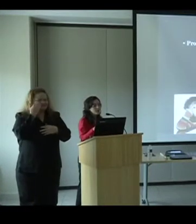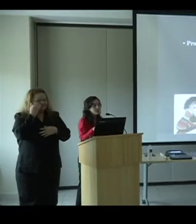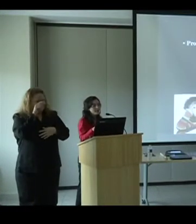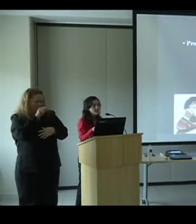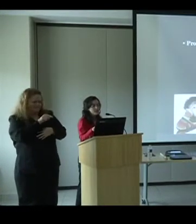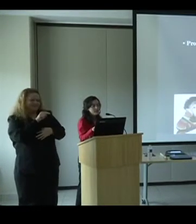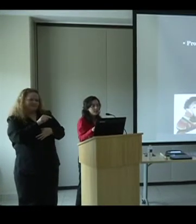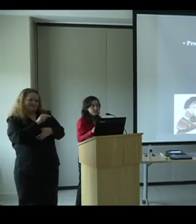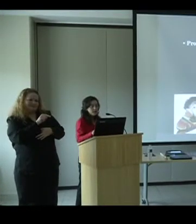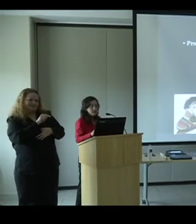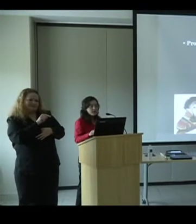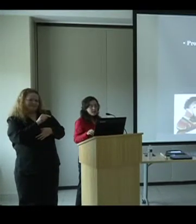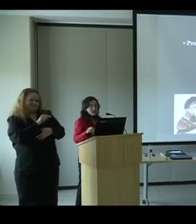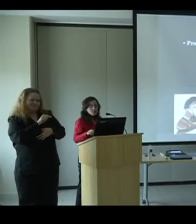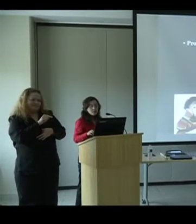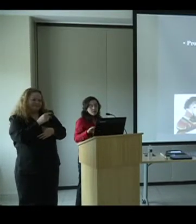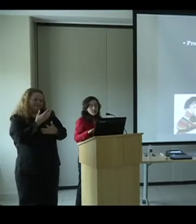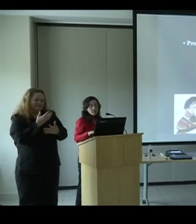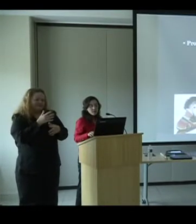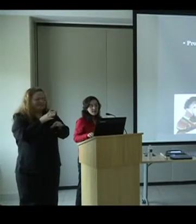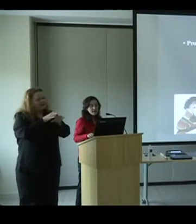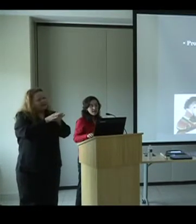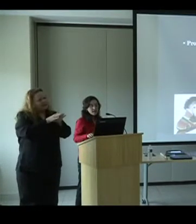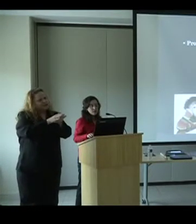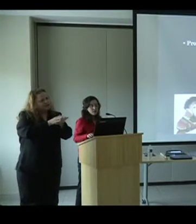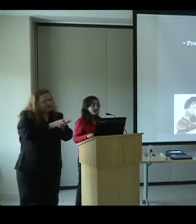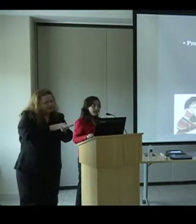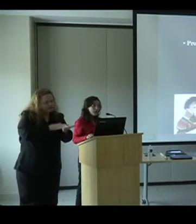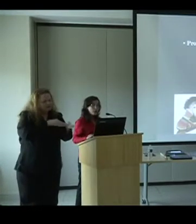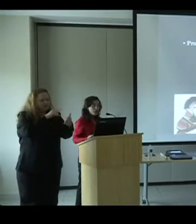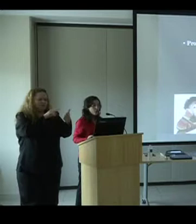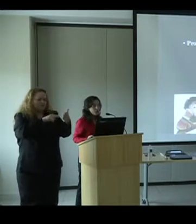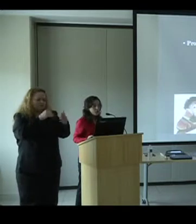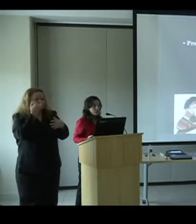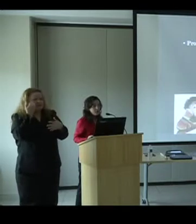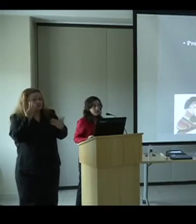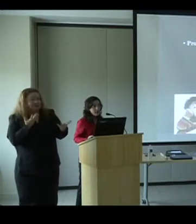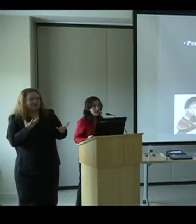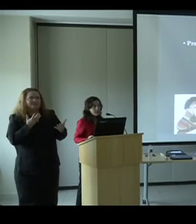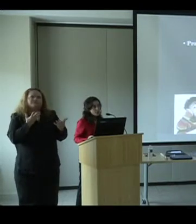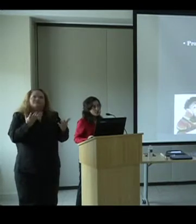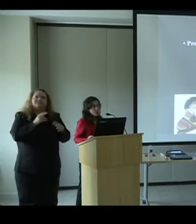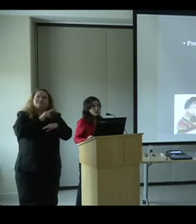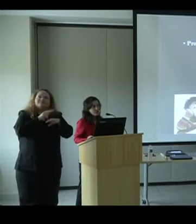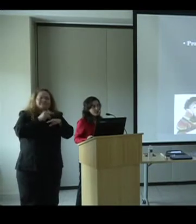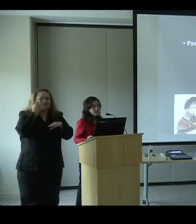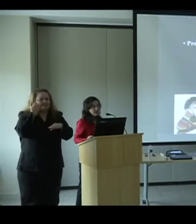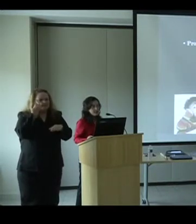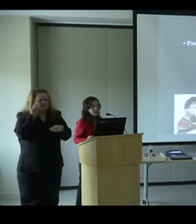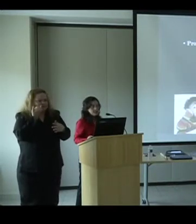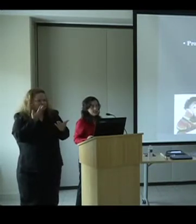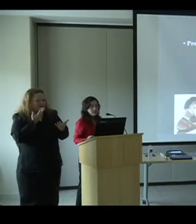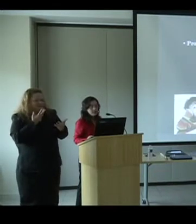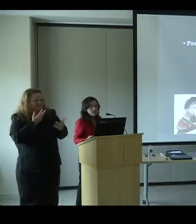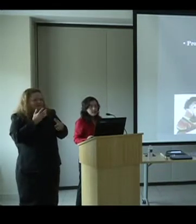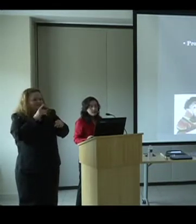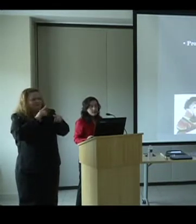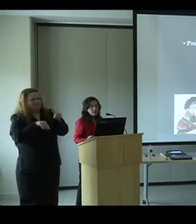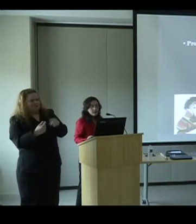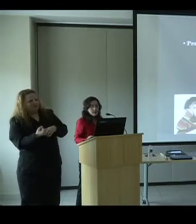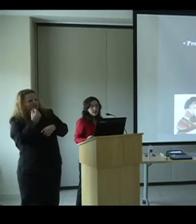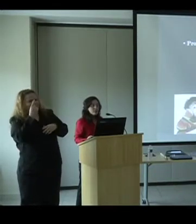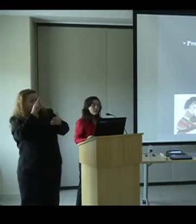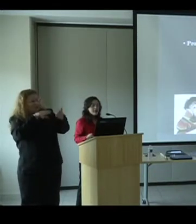ver eso que nosotros sabemos lentitud en la velocidad de la lectura Claro si yo no sé decodificar pues como no voy a leer lento